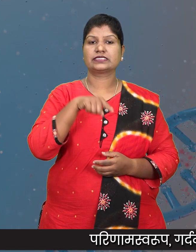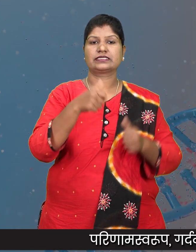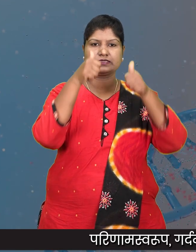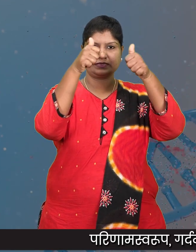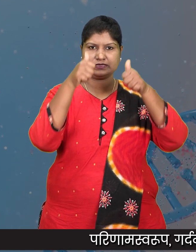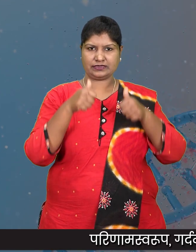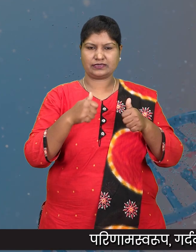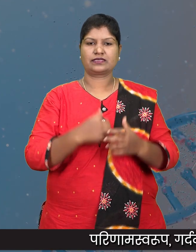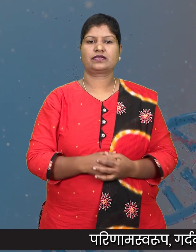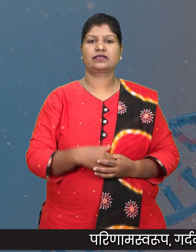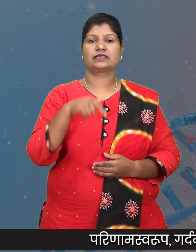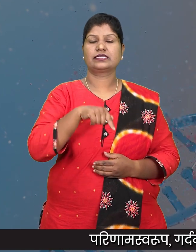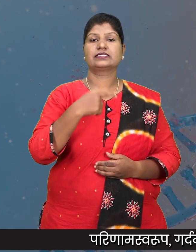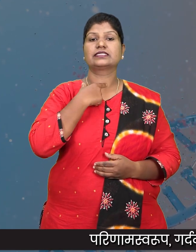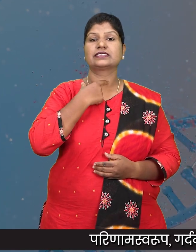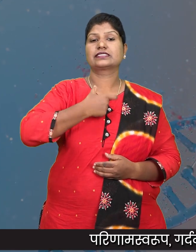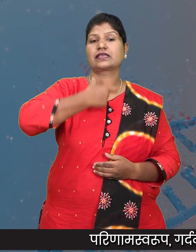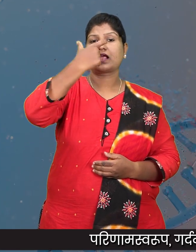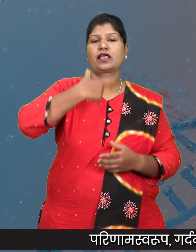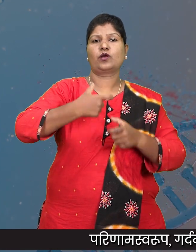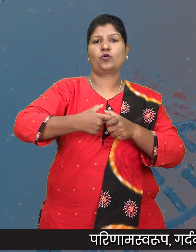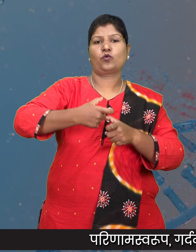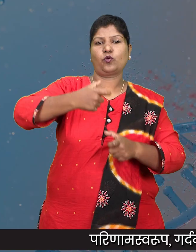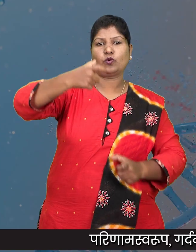ही अग्रपाद भी लंबी हो गए।